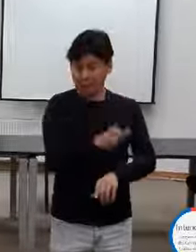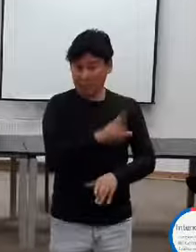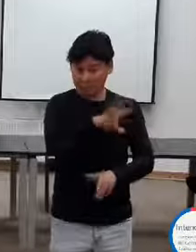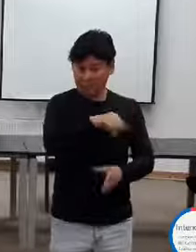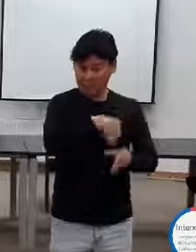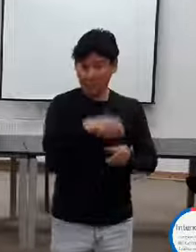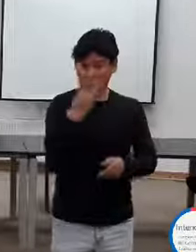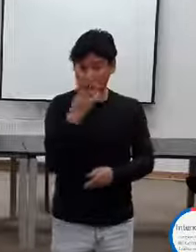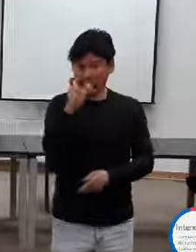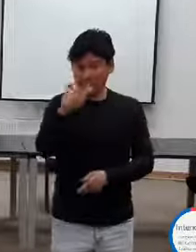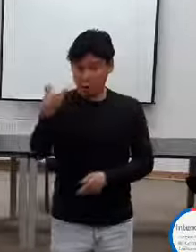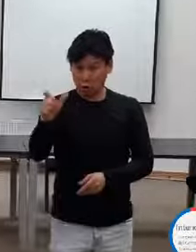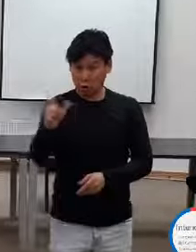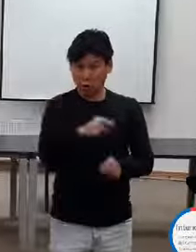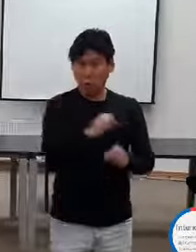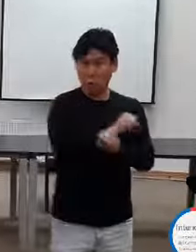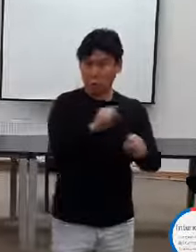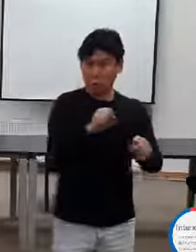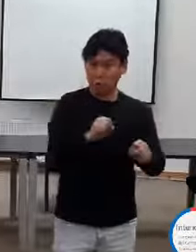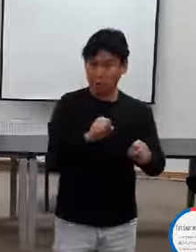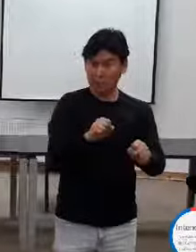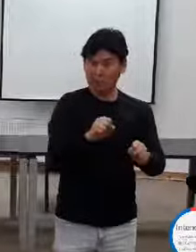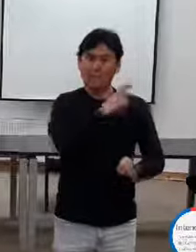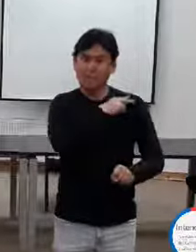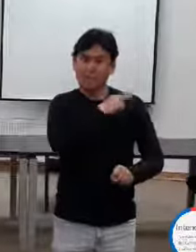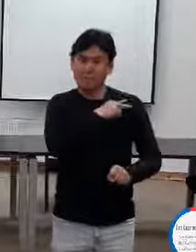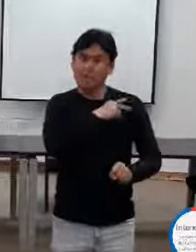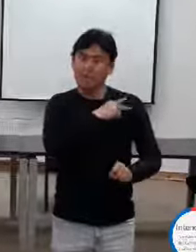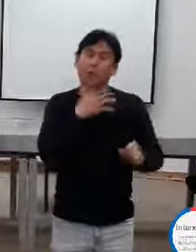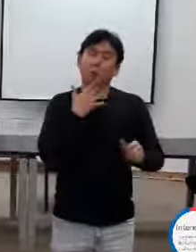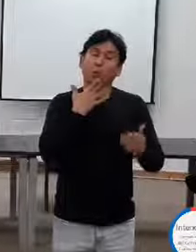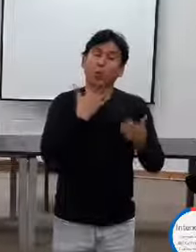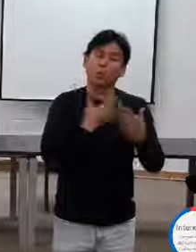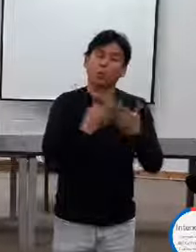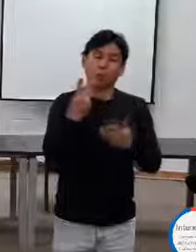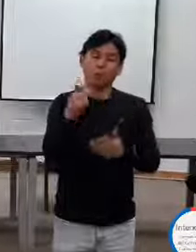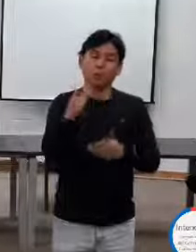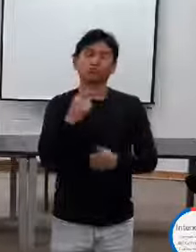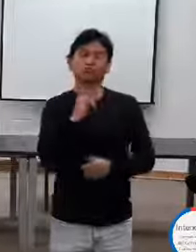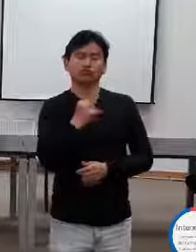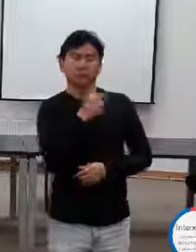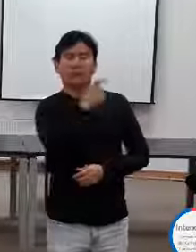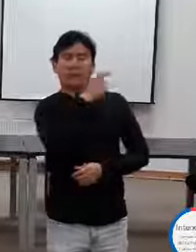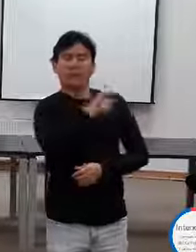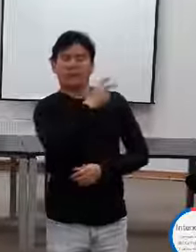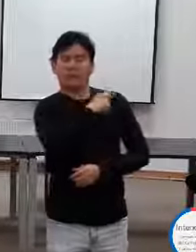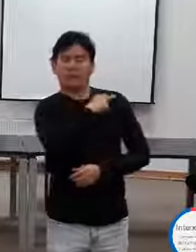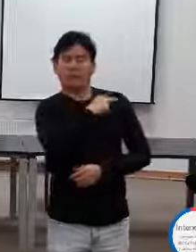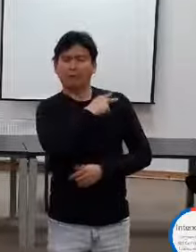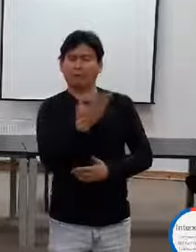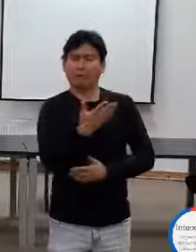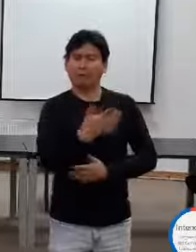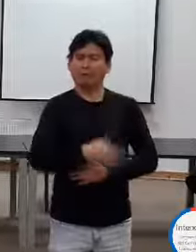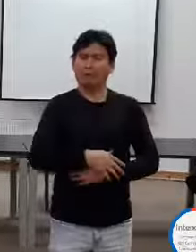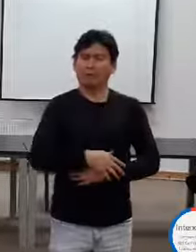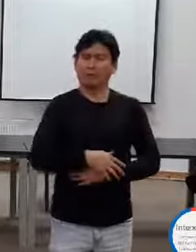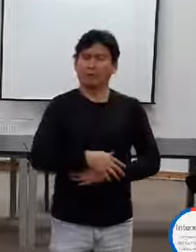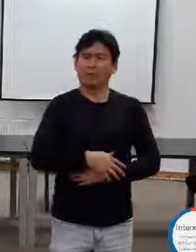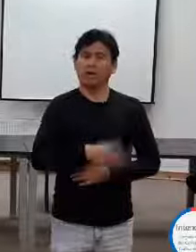de ese grupo de tres personas, como él no pudo acreditar que era el gerente, aun cuando las dos personas dijeron sí, él es el gerente de esta empresa,